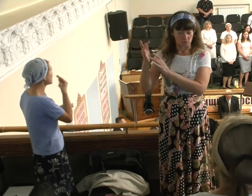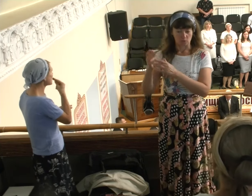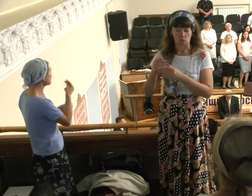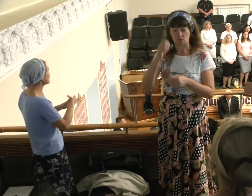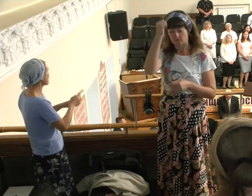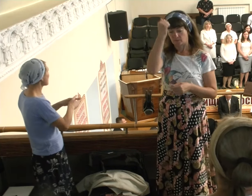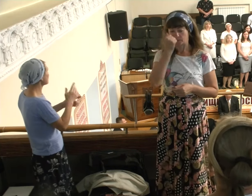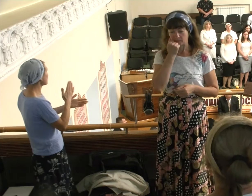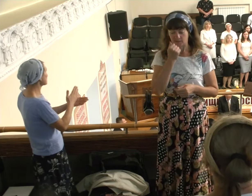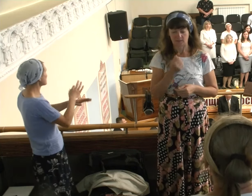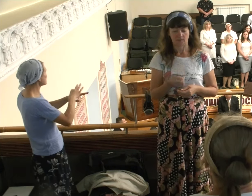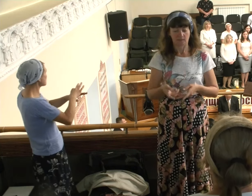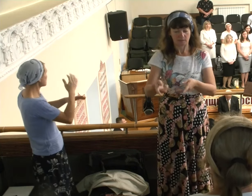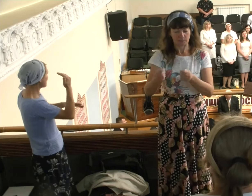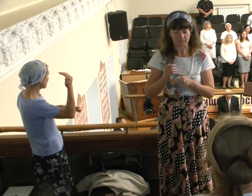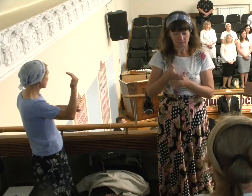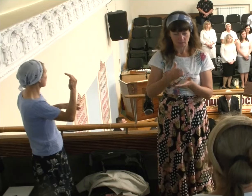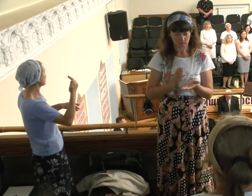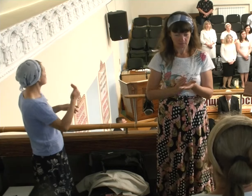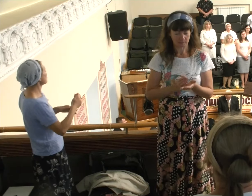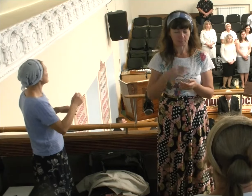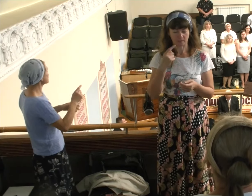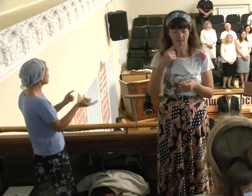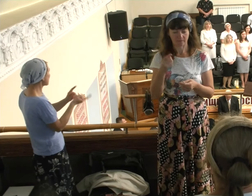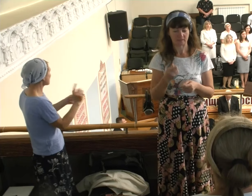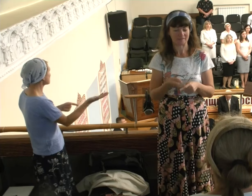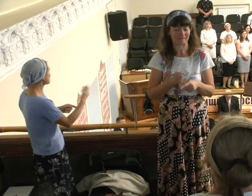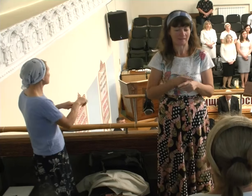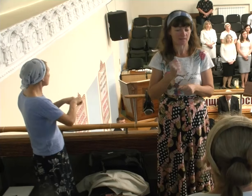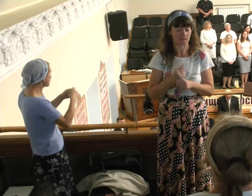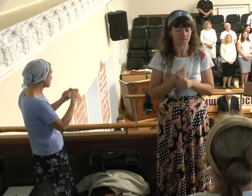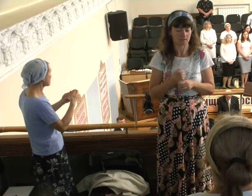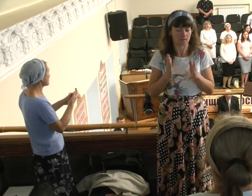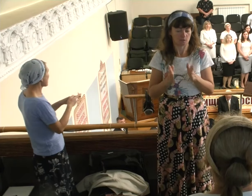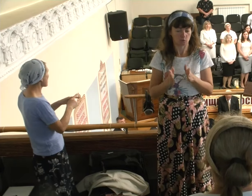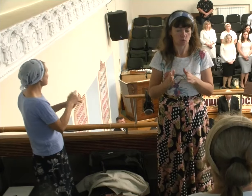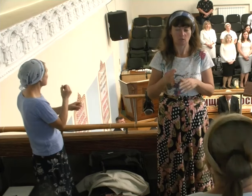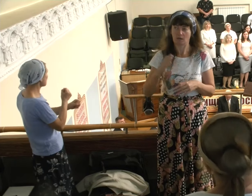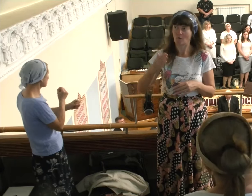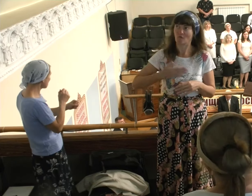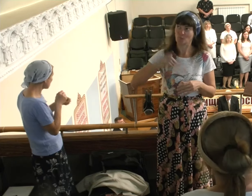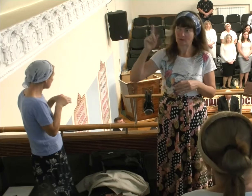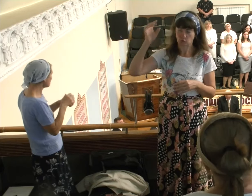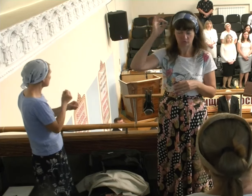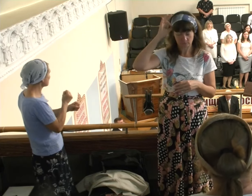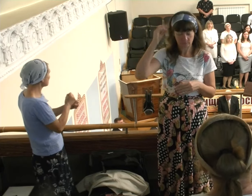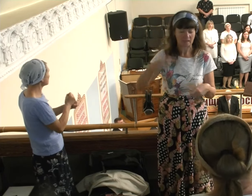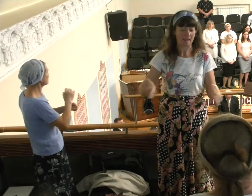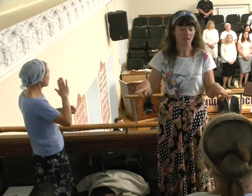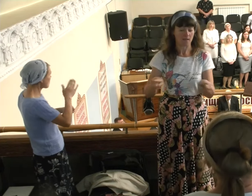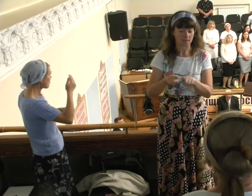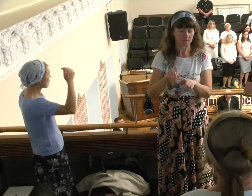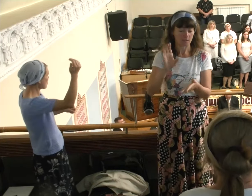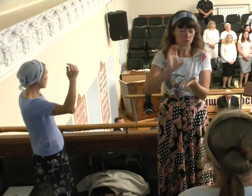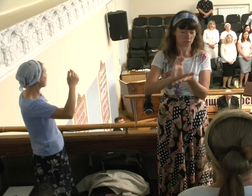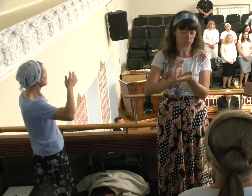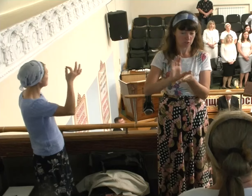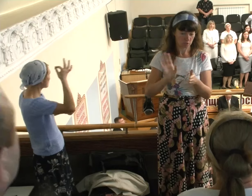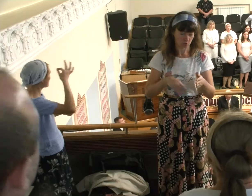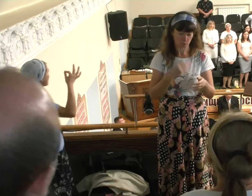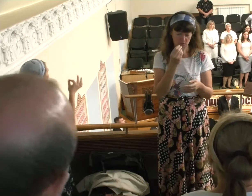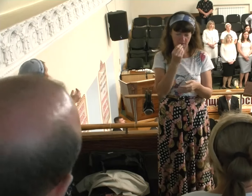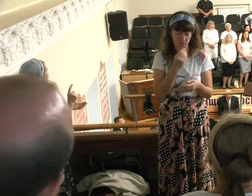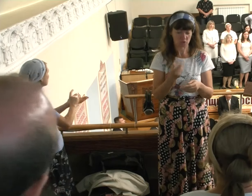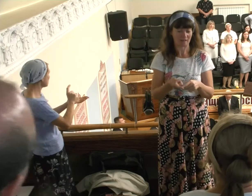Сие есть тело мое за вас ломимое, сие творите мое воспоминание. Также и чашу после вечери сказал, сия